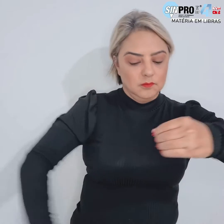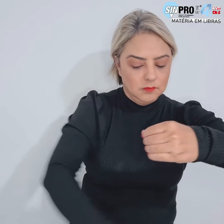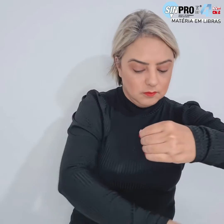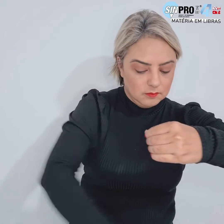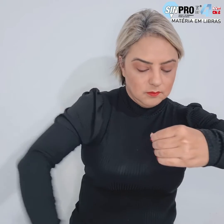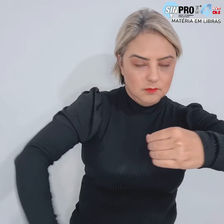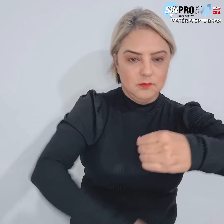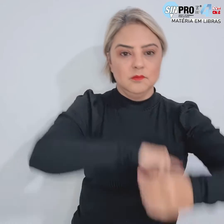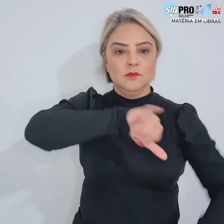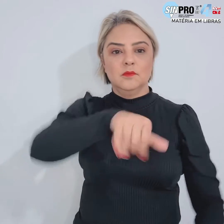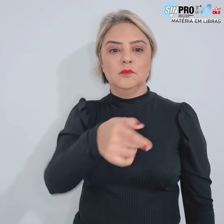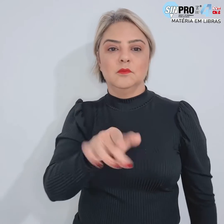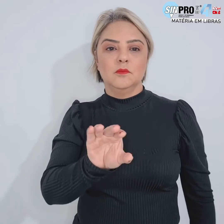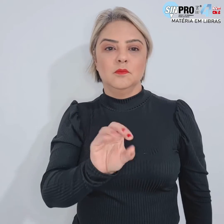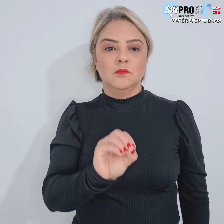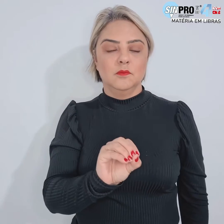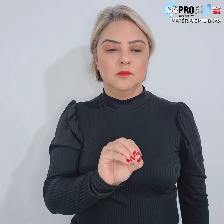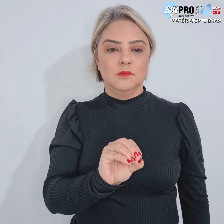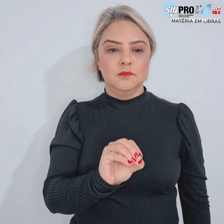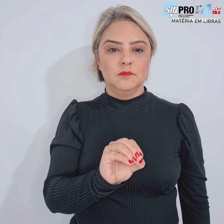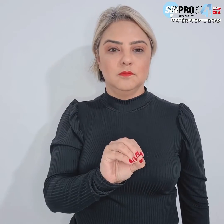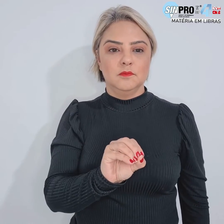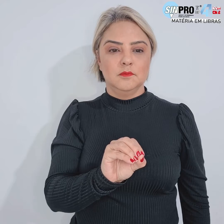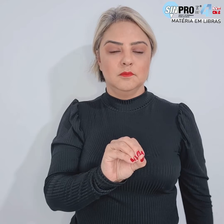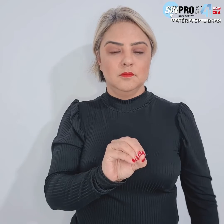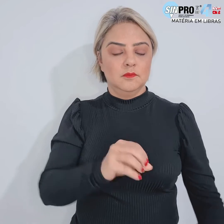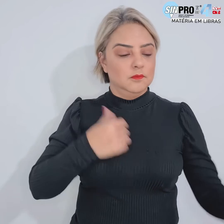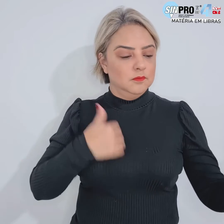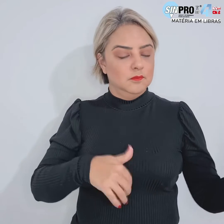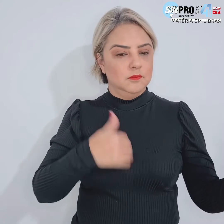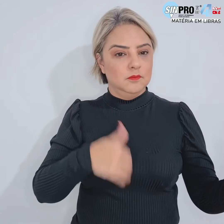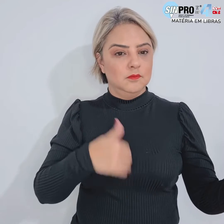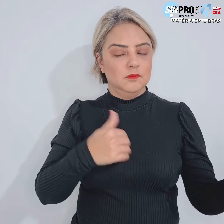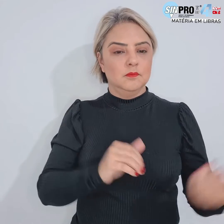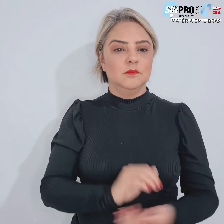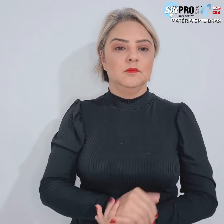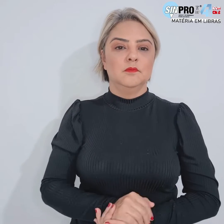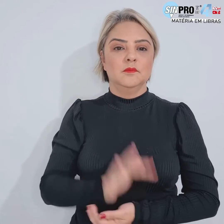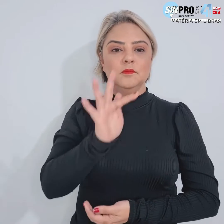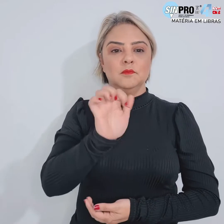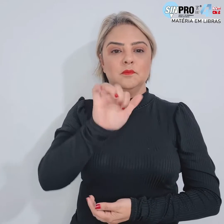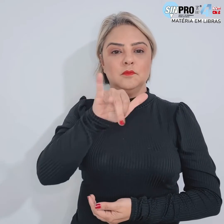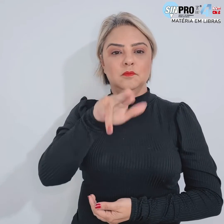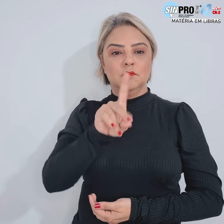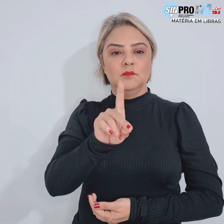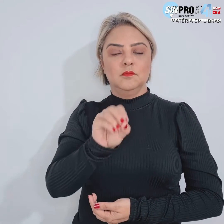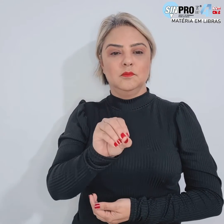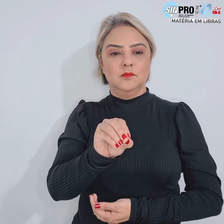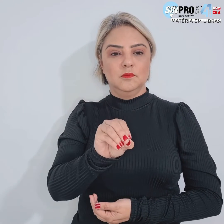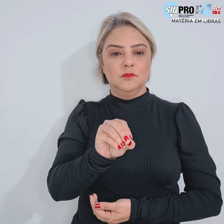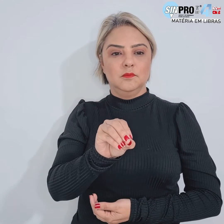João Marinho, violão. Fernando Nantra, baixo